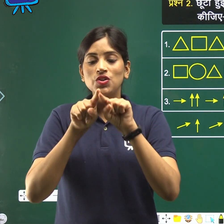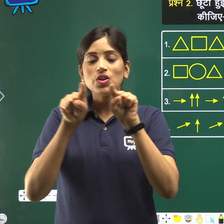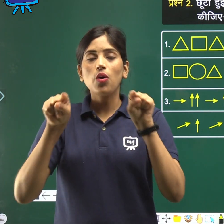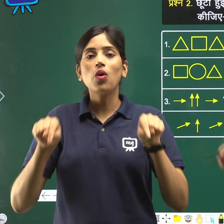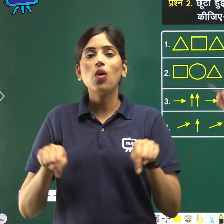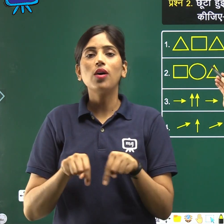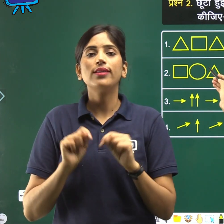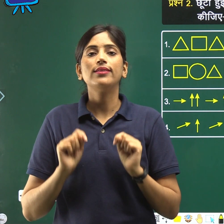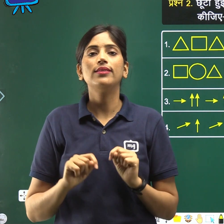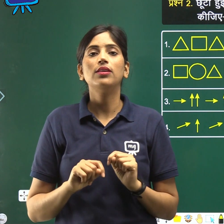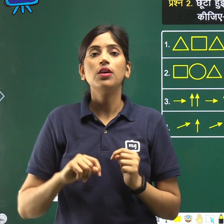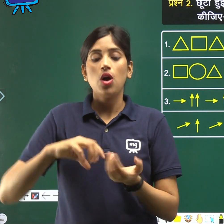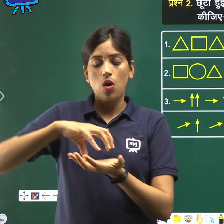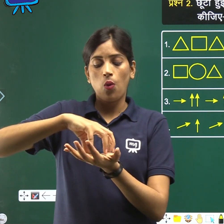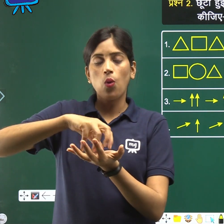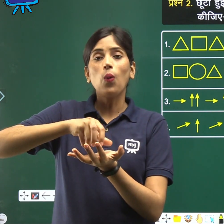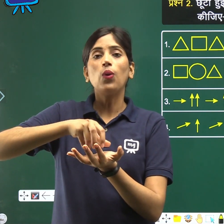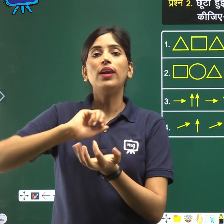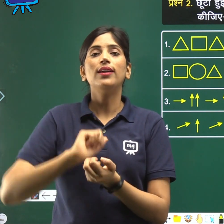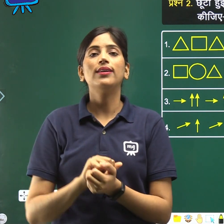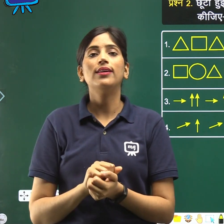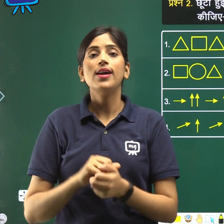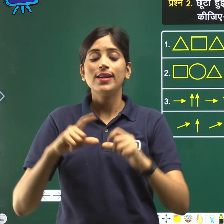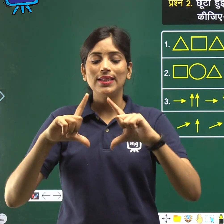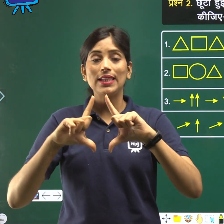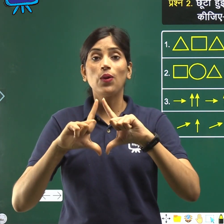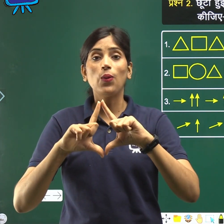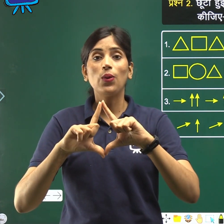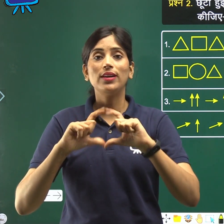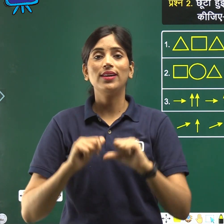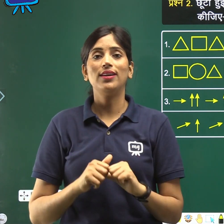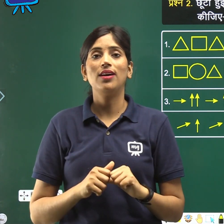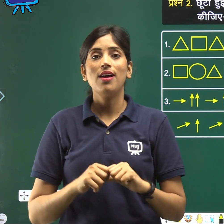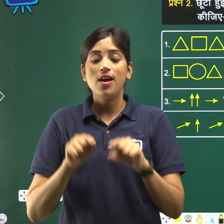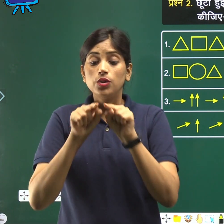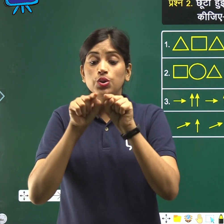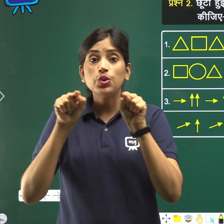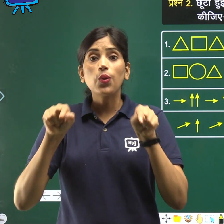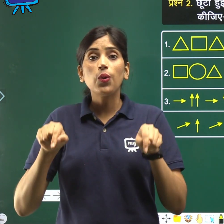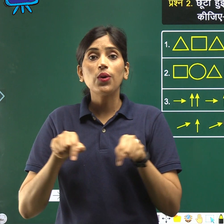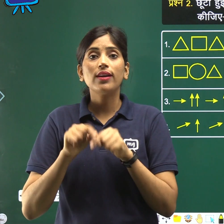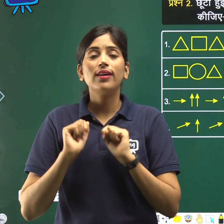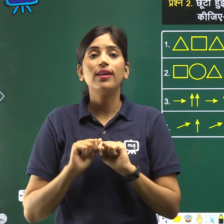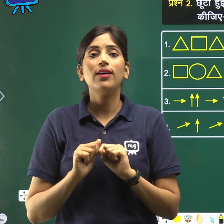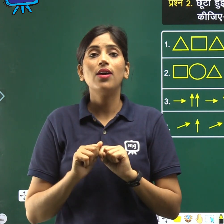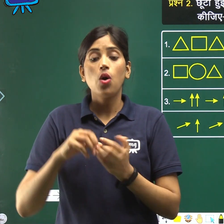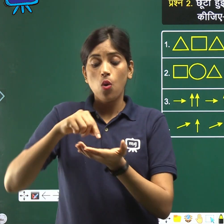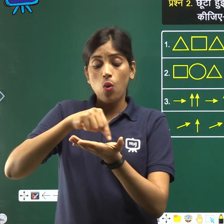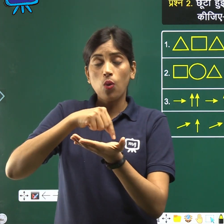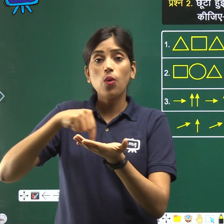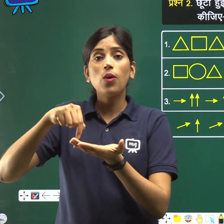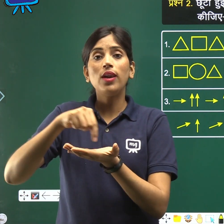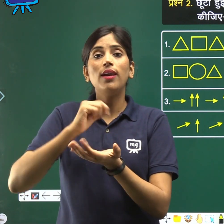चौकोर, गोल, त्रिकोण, चौकोर,